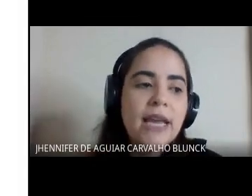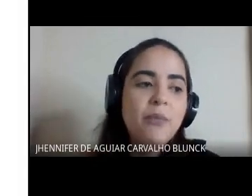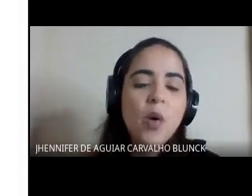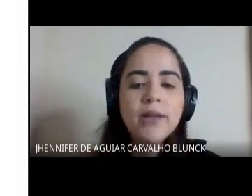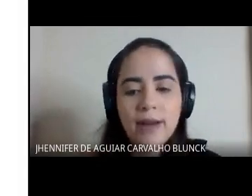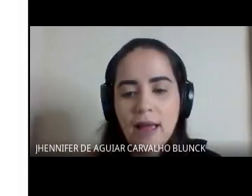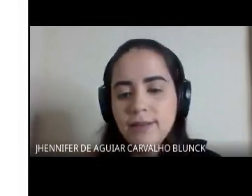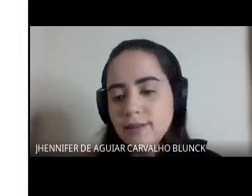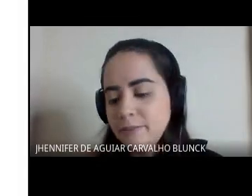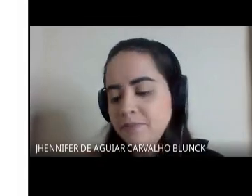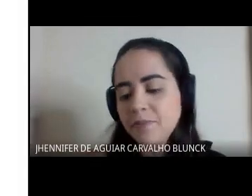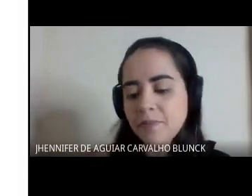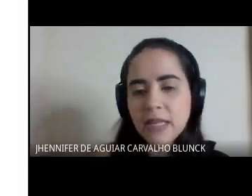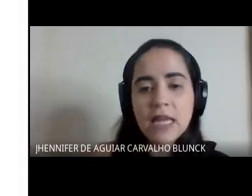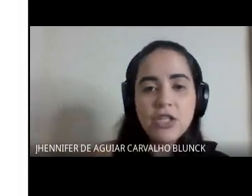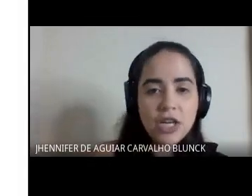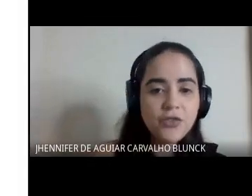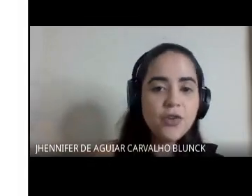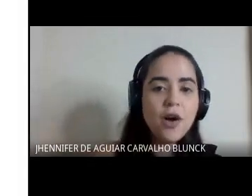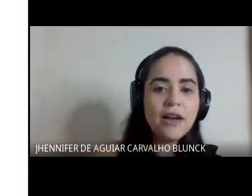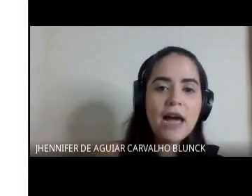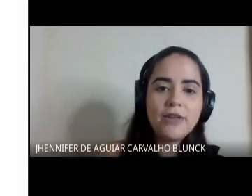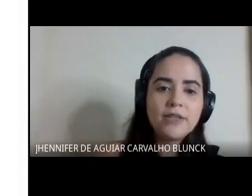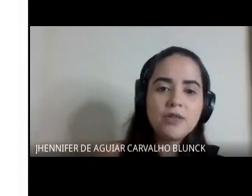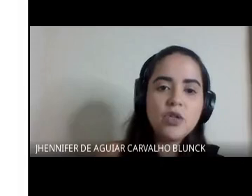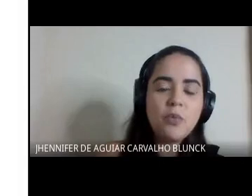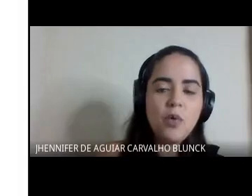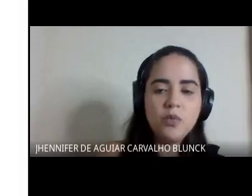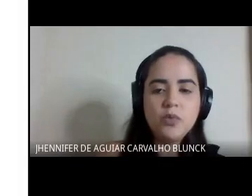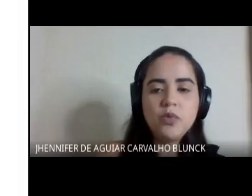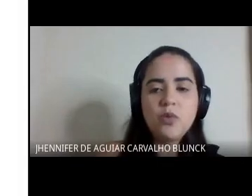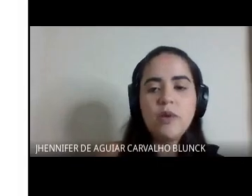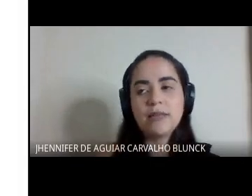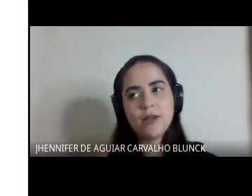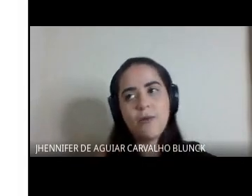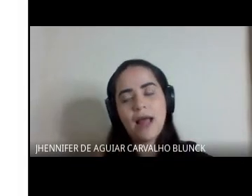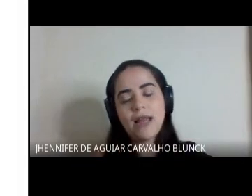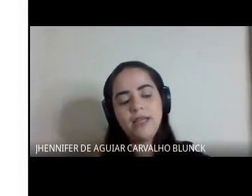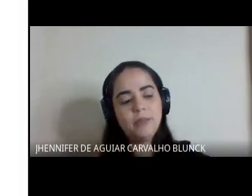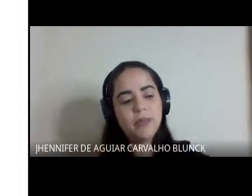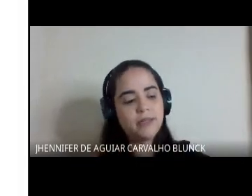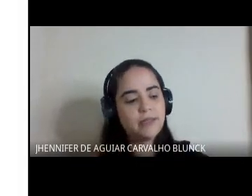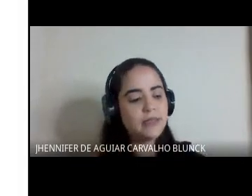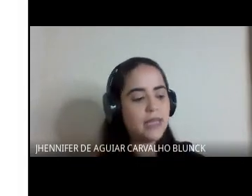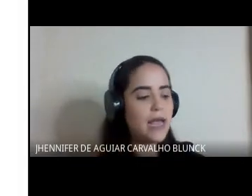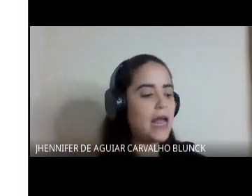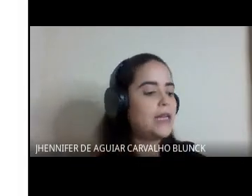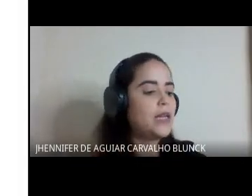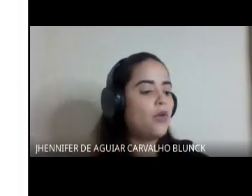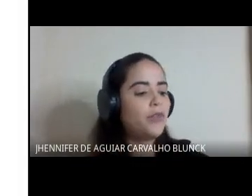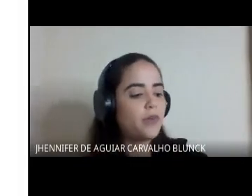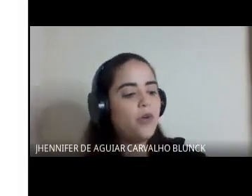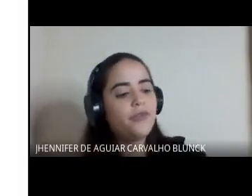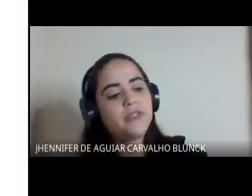ela tem por trás. Gente, ficou claro esses dois pontos com relação a Libras ser a língua